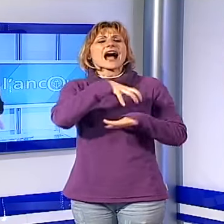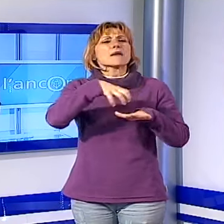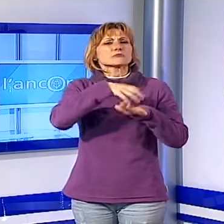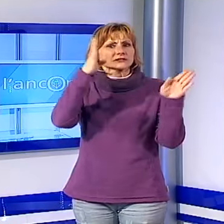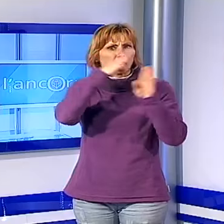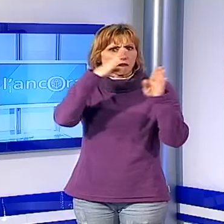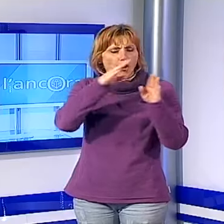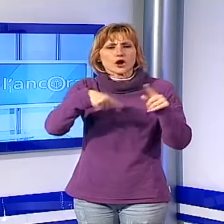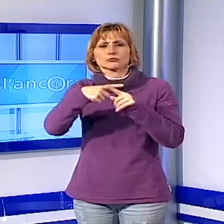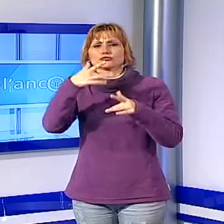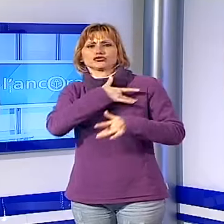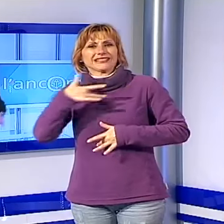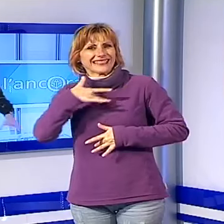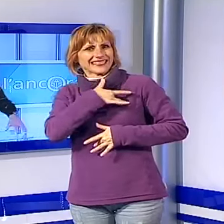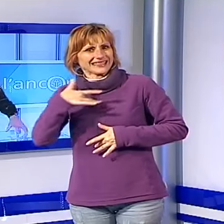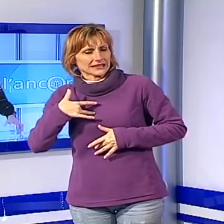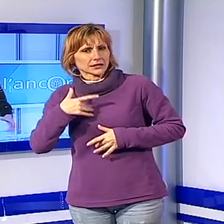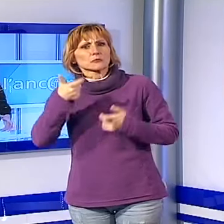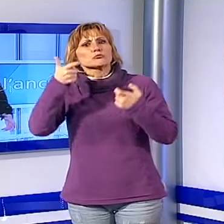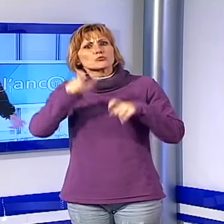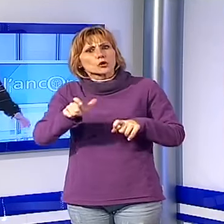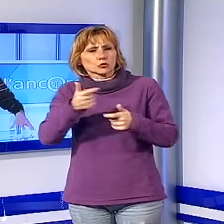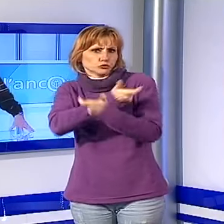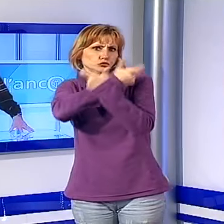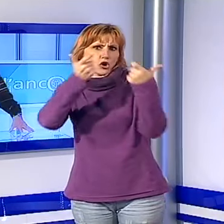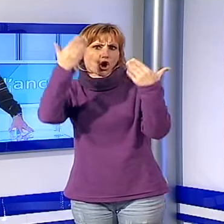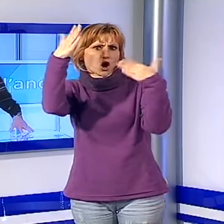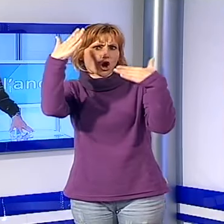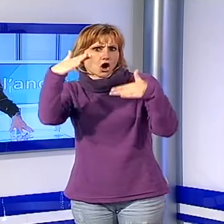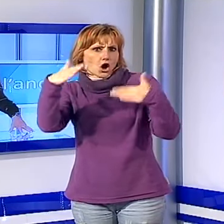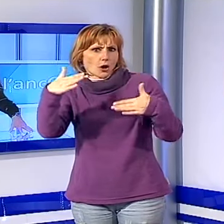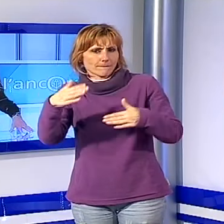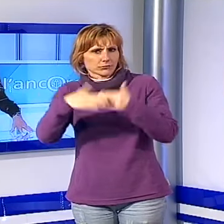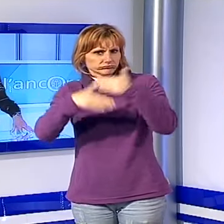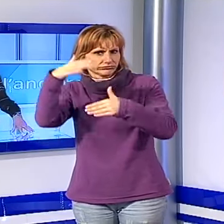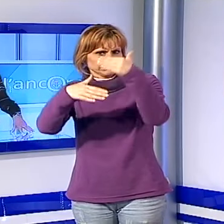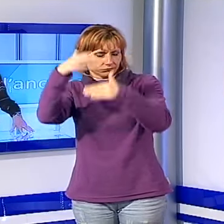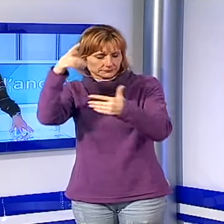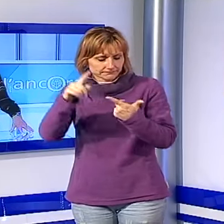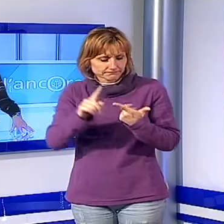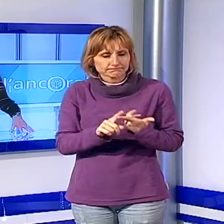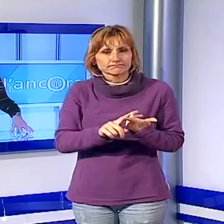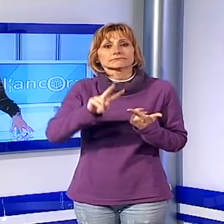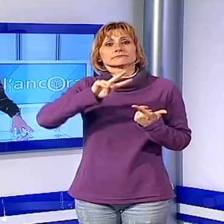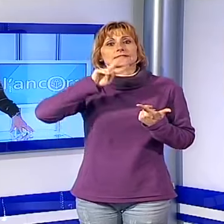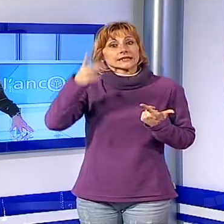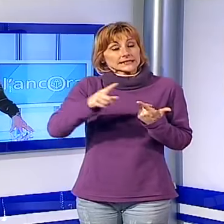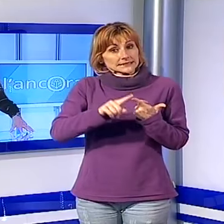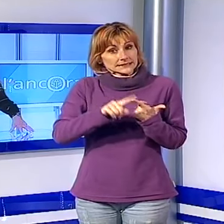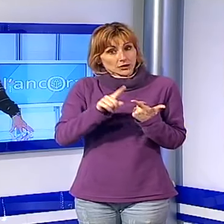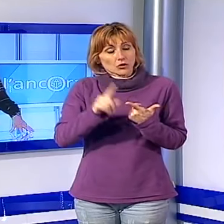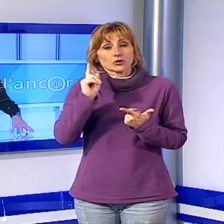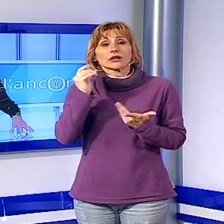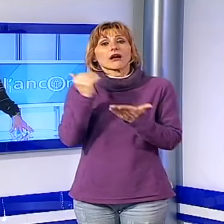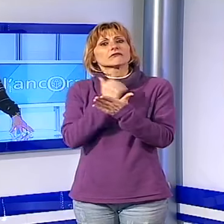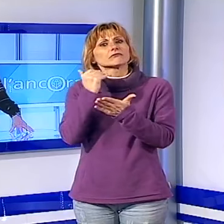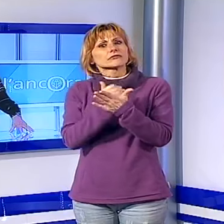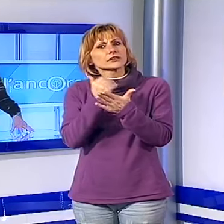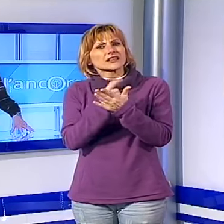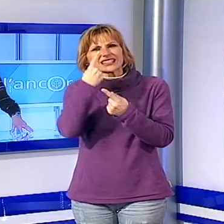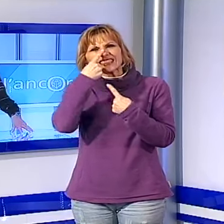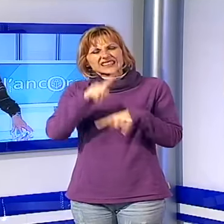che i cittadini ciechi rispetto alla cementificazione del nostro territorio. La seconda è che se vogliamo evitare questa specie di